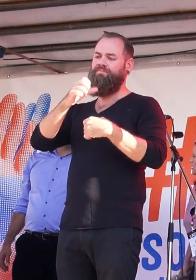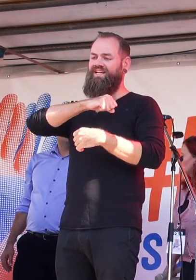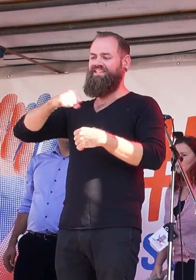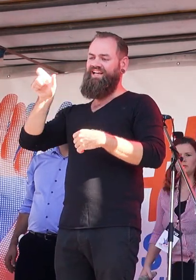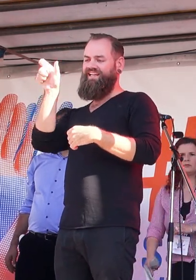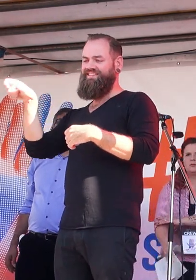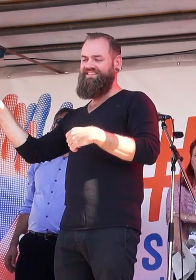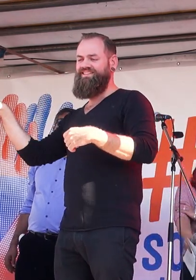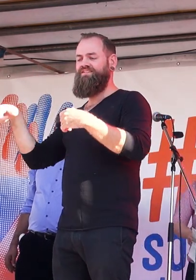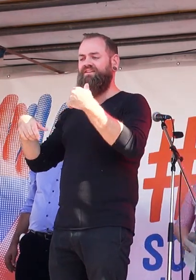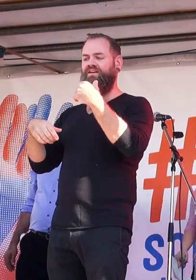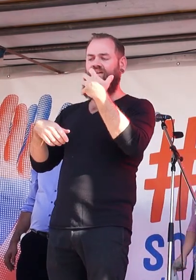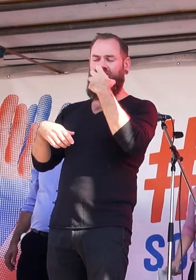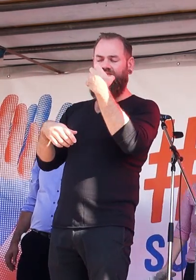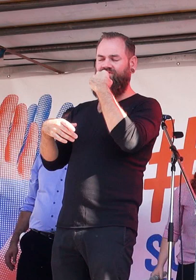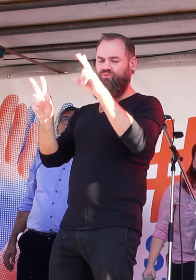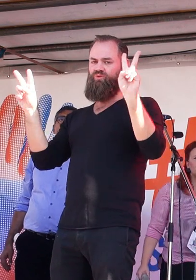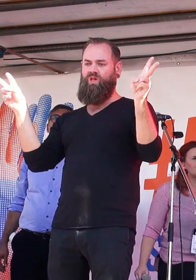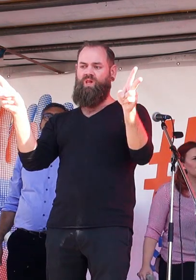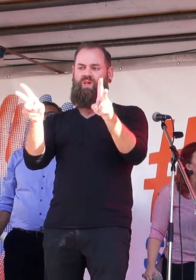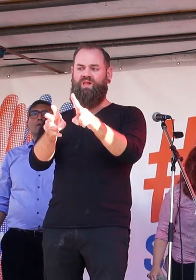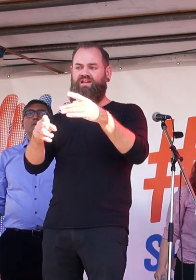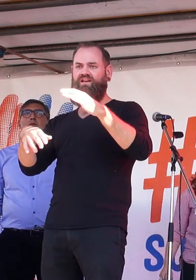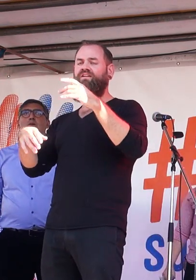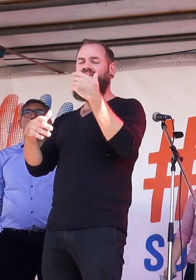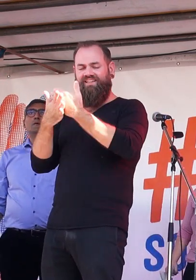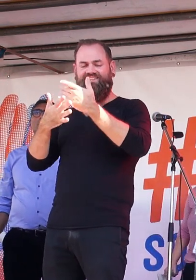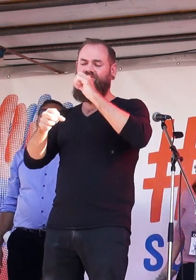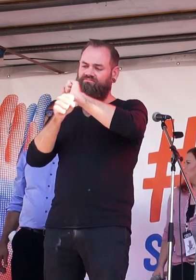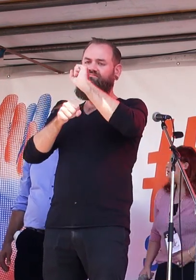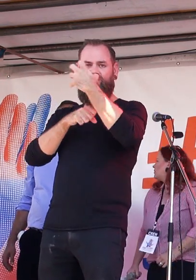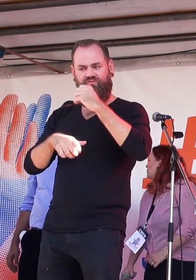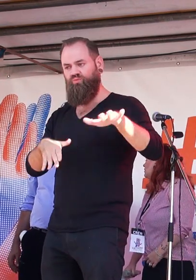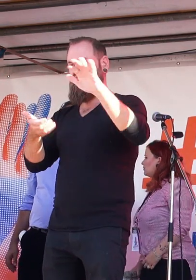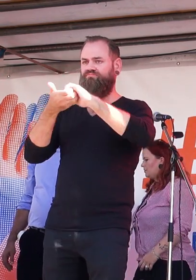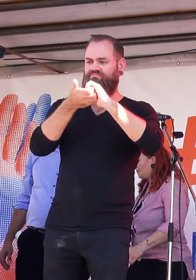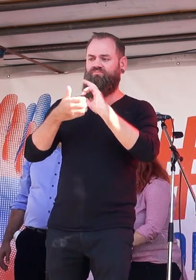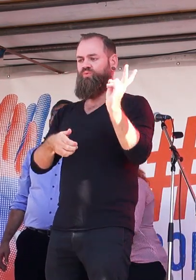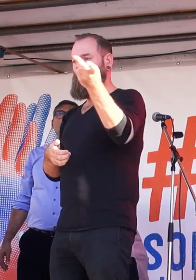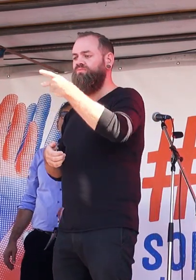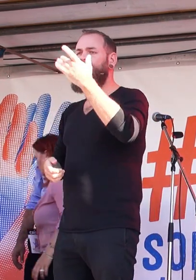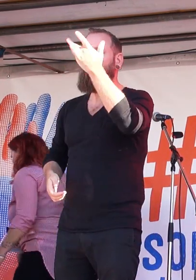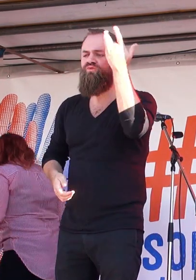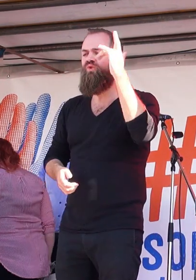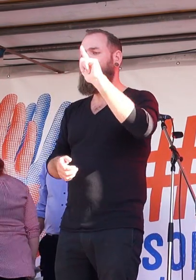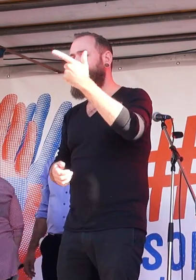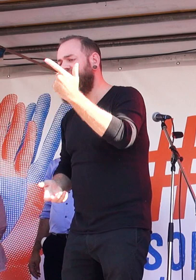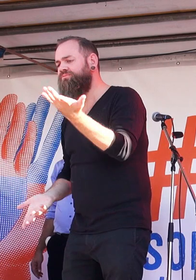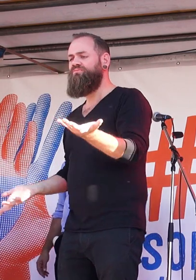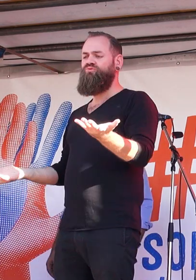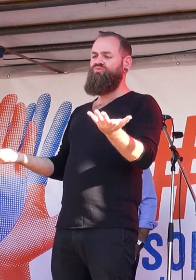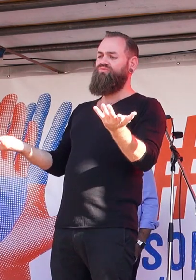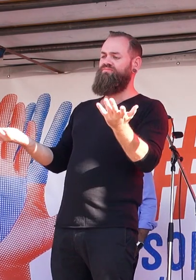hetzen. Wir müssen uns vor Menschen jeder Herkunft stellen, vor Schwule und Lesben, vor Sinti und Roma, vor alle, die Tag für